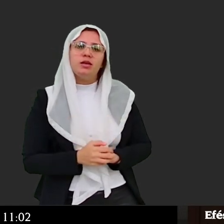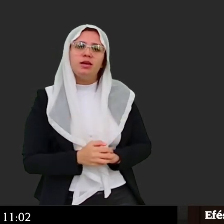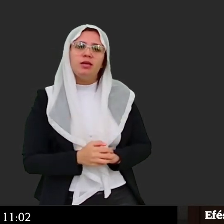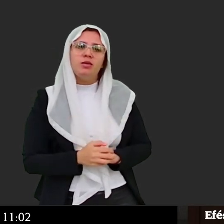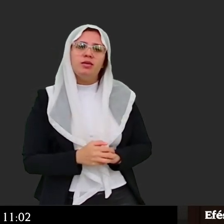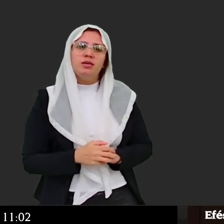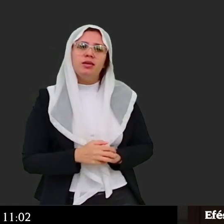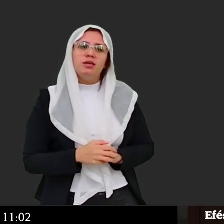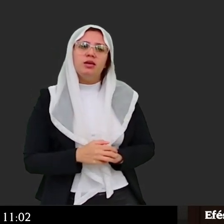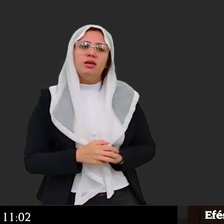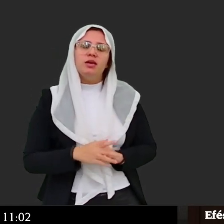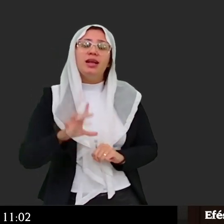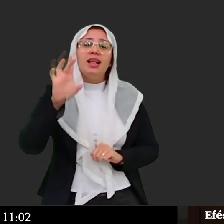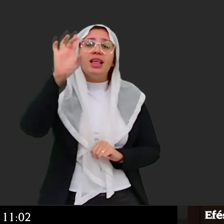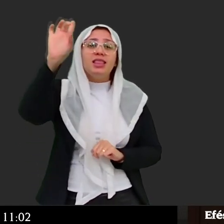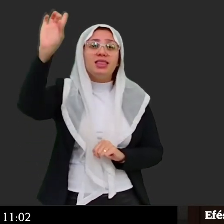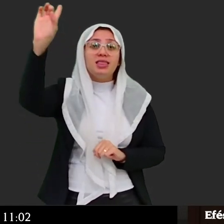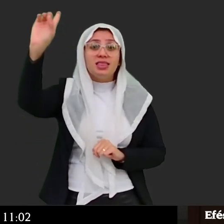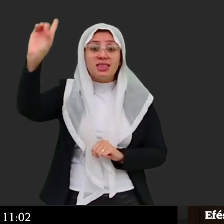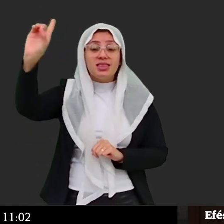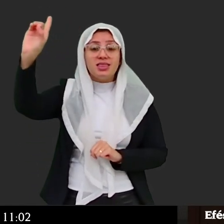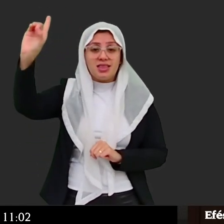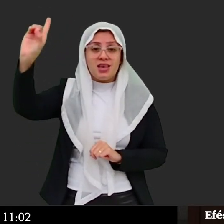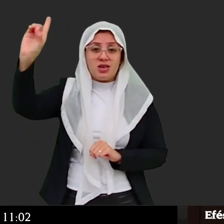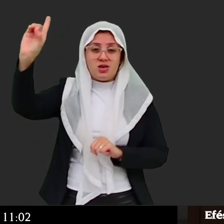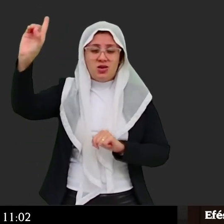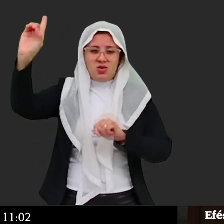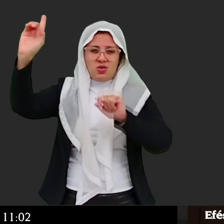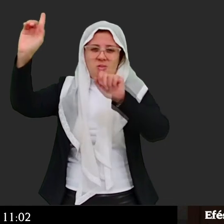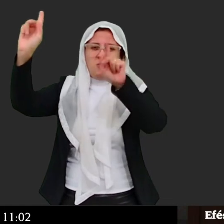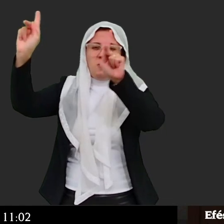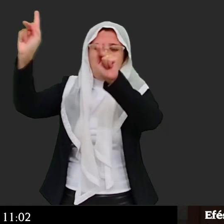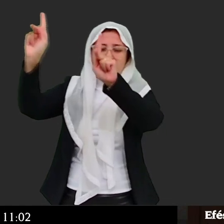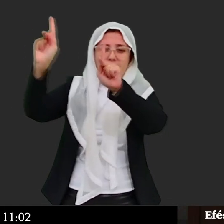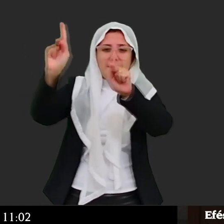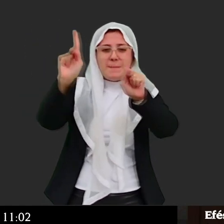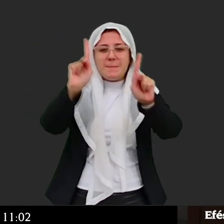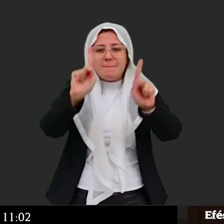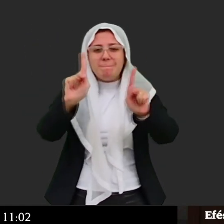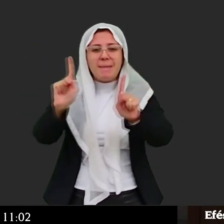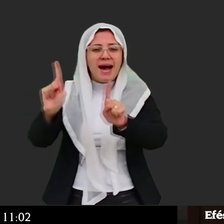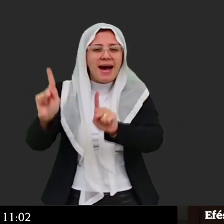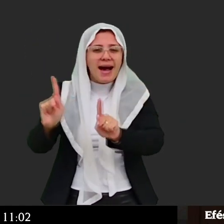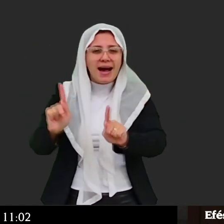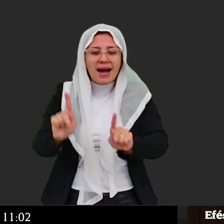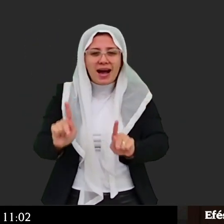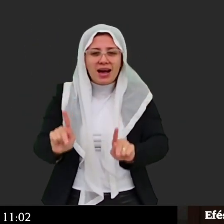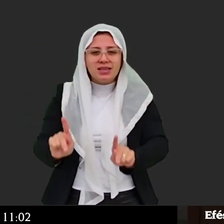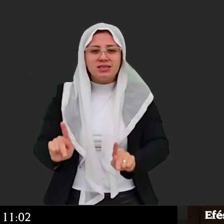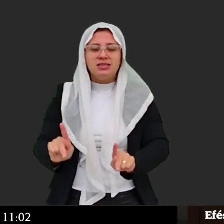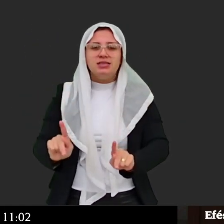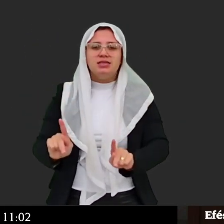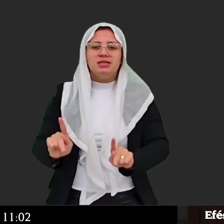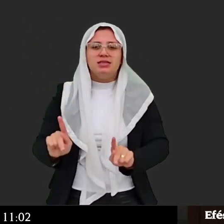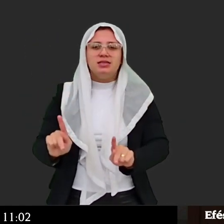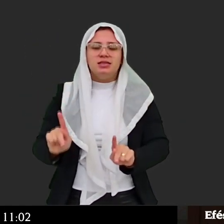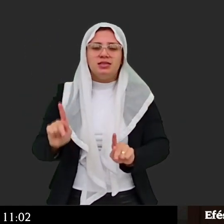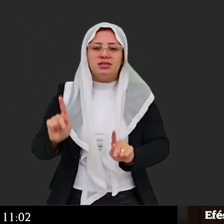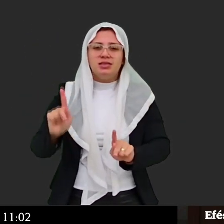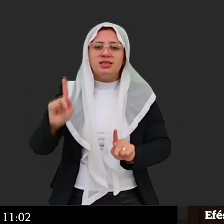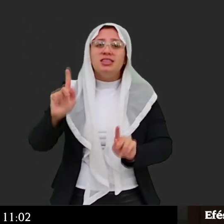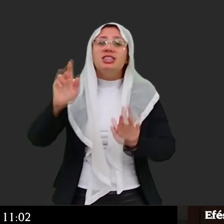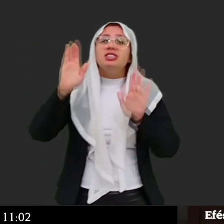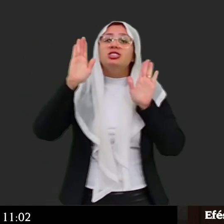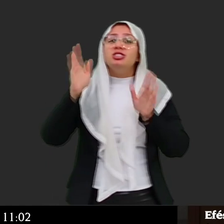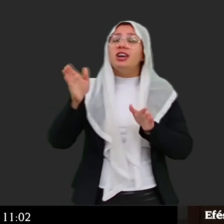que governa todo o teu espírito e os teus sentimentos em Cristo, seja dado, eu recomendava a